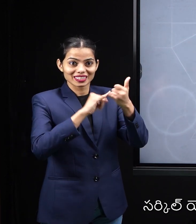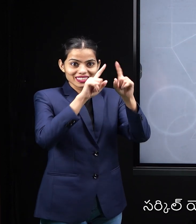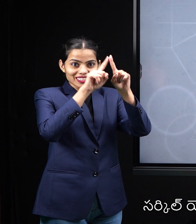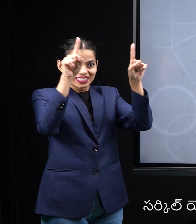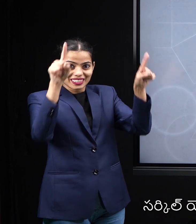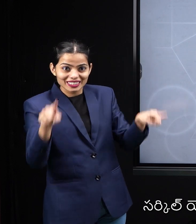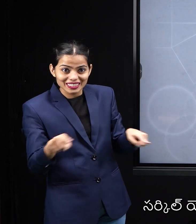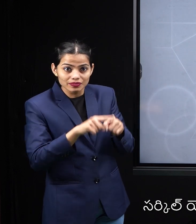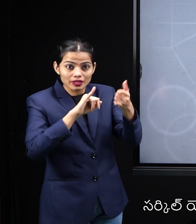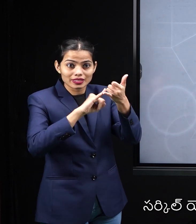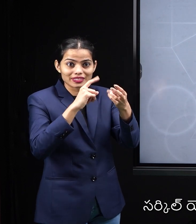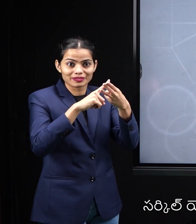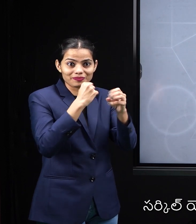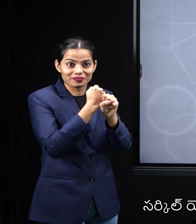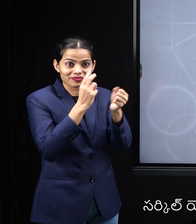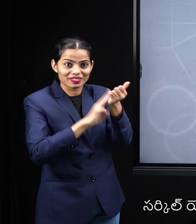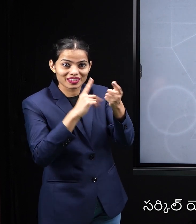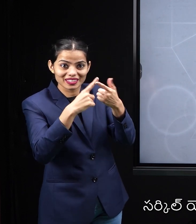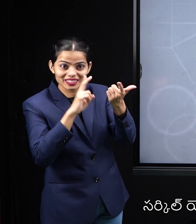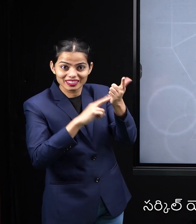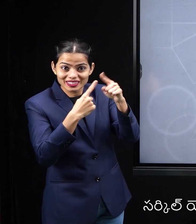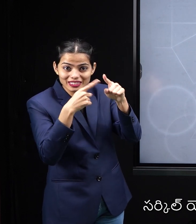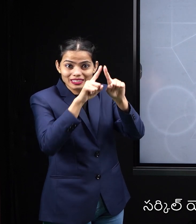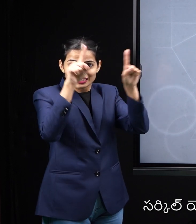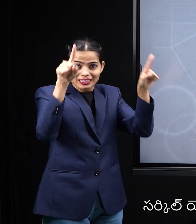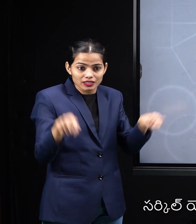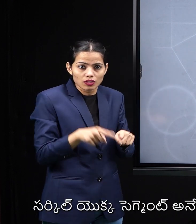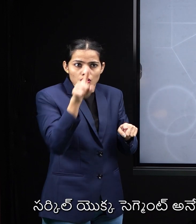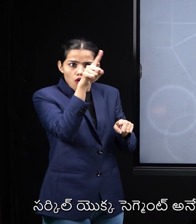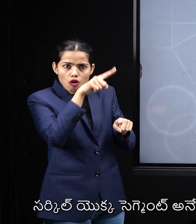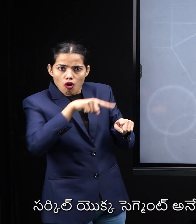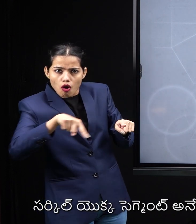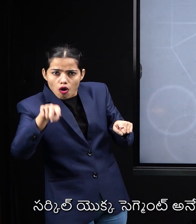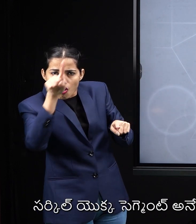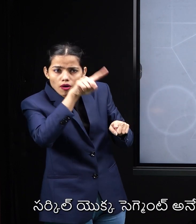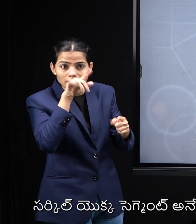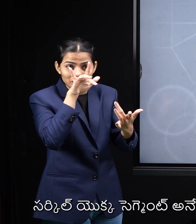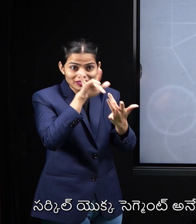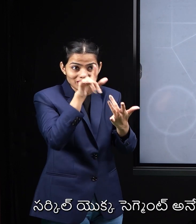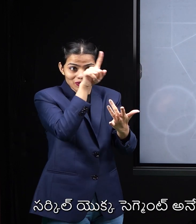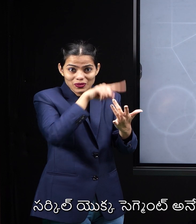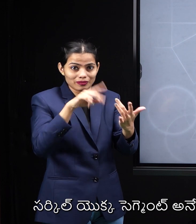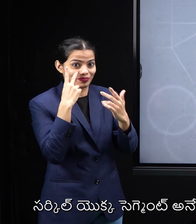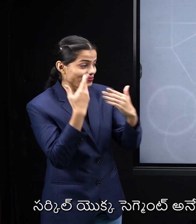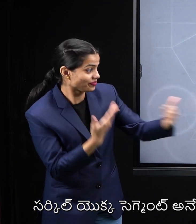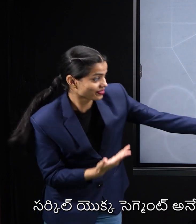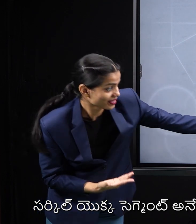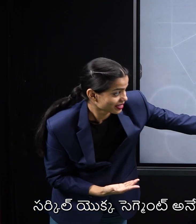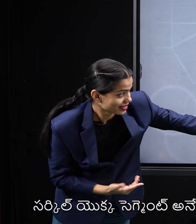సర్కిల్ యొక్క సెగ్మెంట్ మరియు సెక్టార్. సర్కిల్ యొక్క సెగ్మెంట్ అనేది దాని